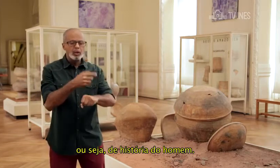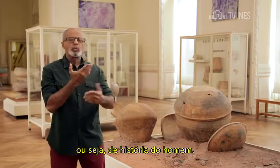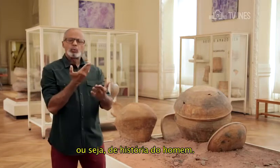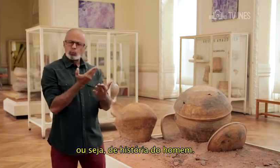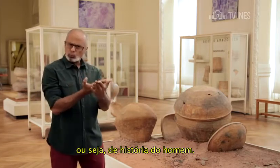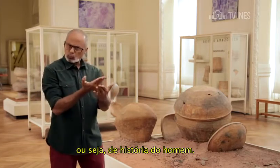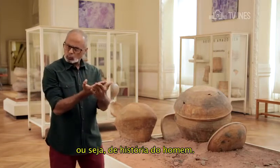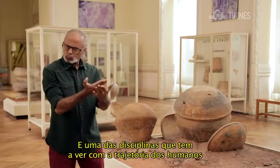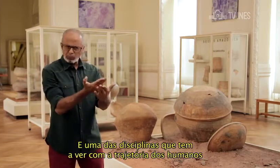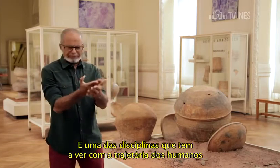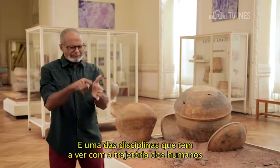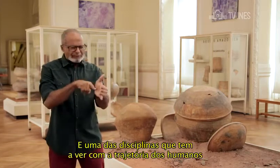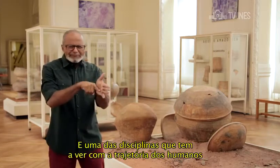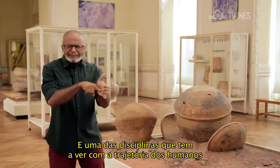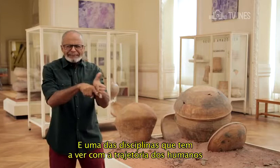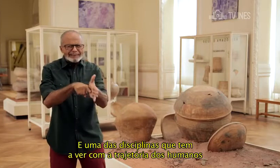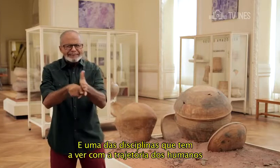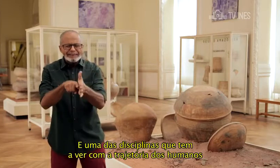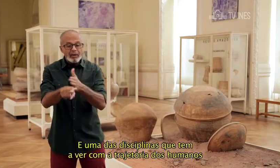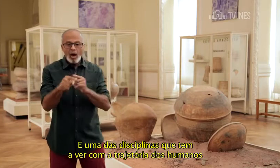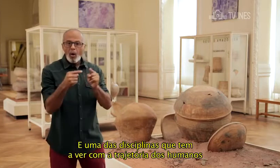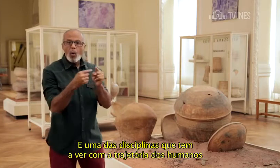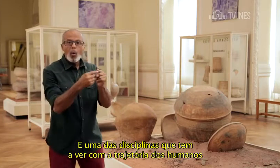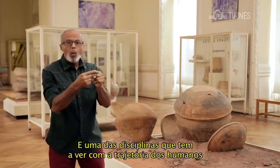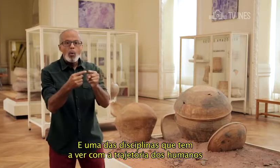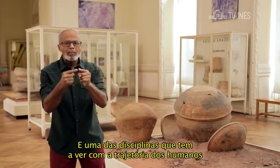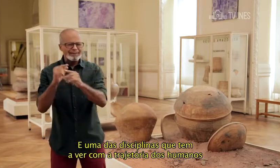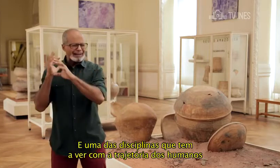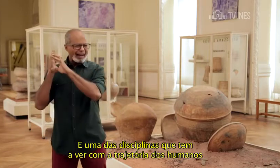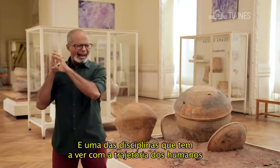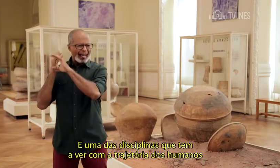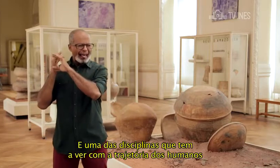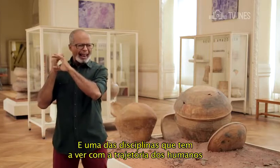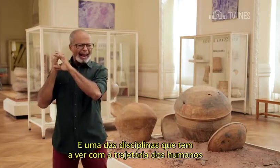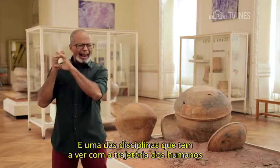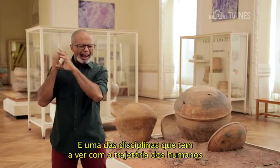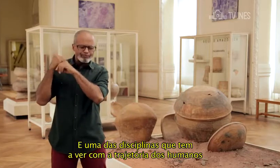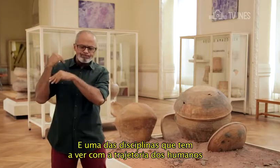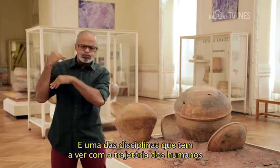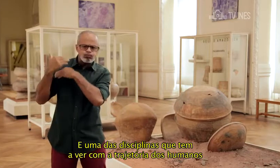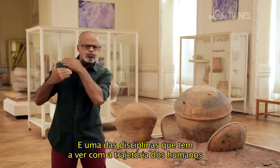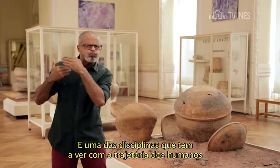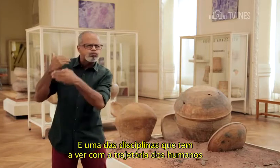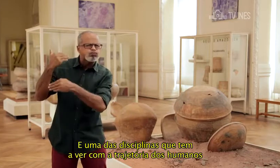E uma das disciplinas que tem a ver com a trajetória dos humanos...